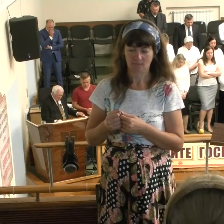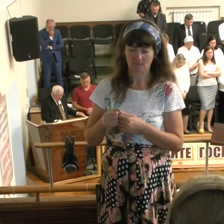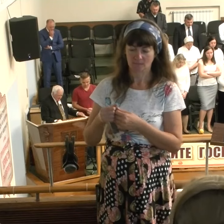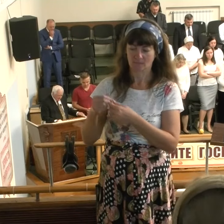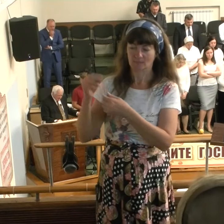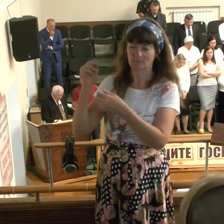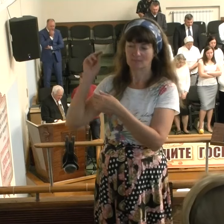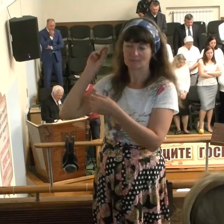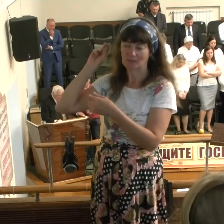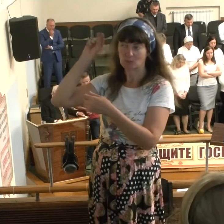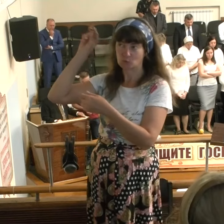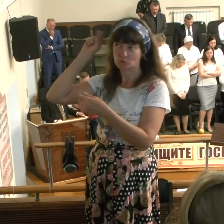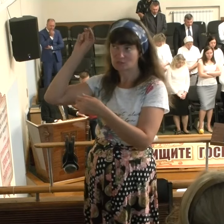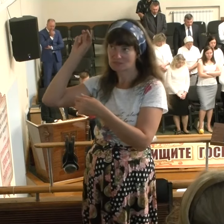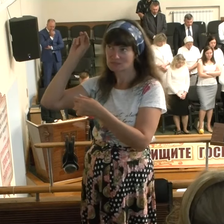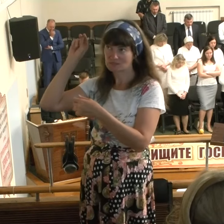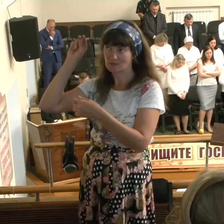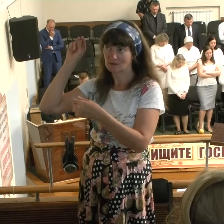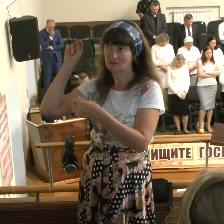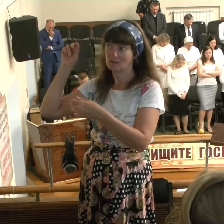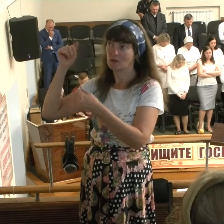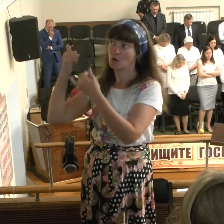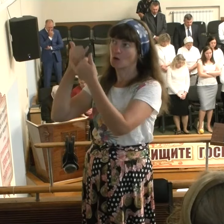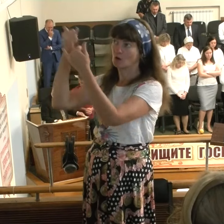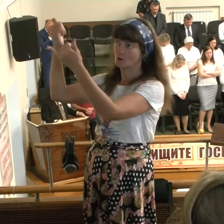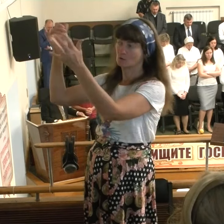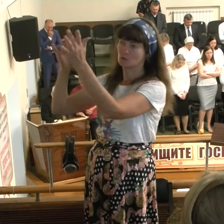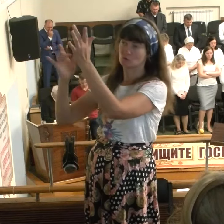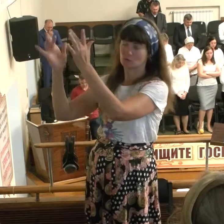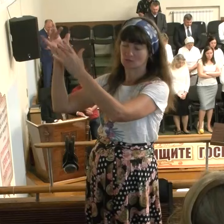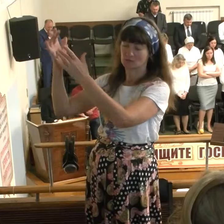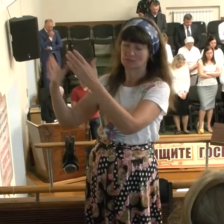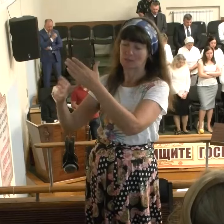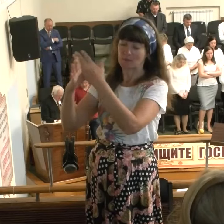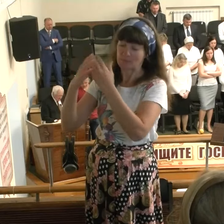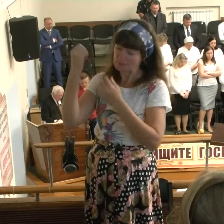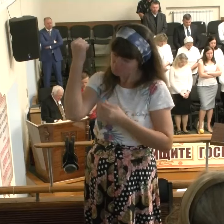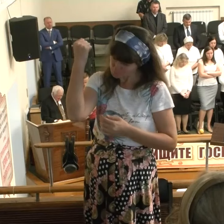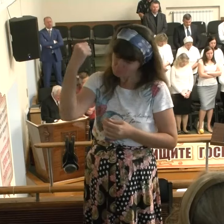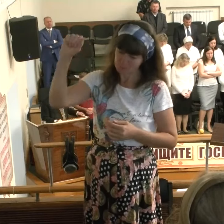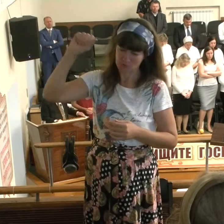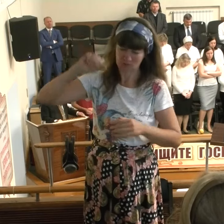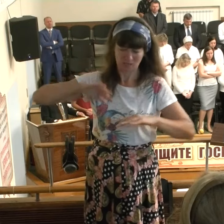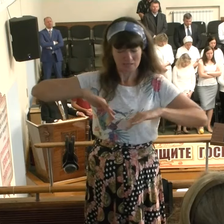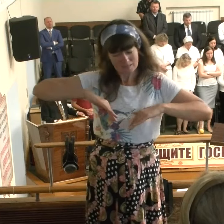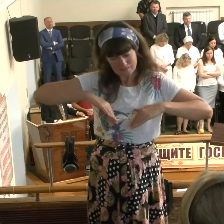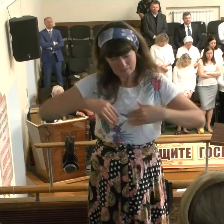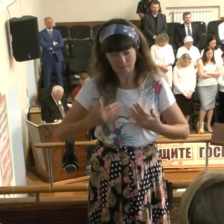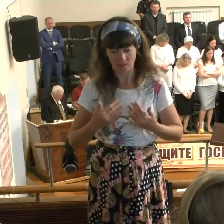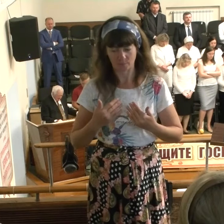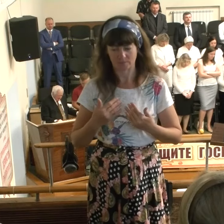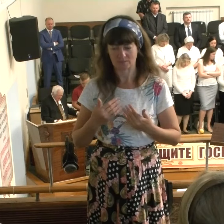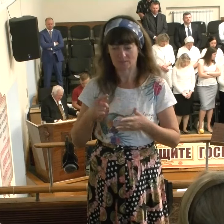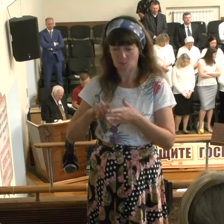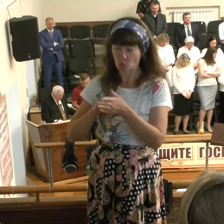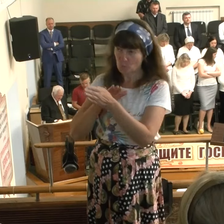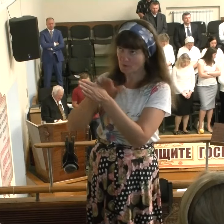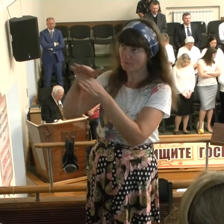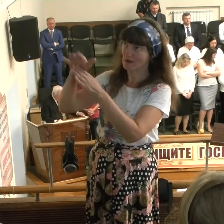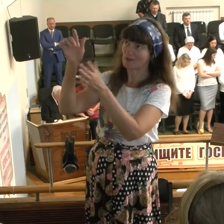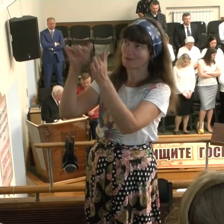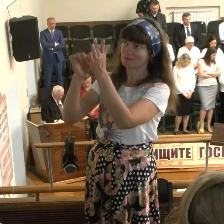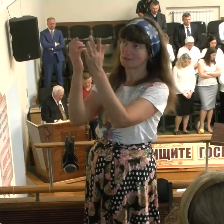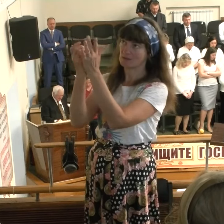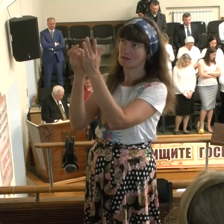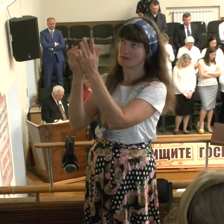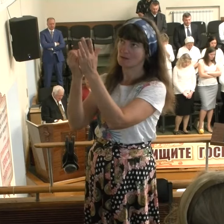у Иисуса Христа. Помоги побеждать все немощи, уповая на распятого. Благодарны